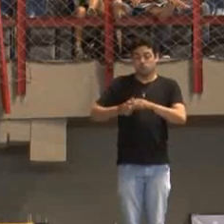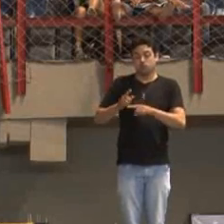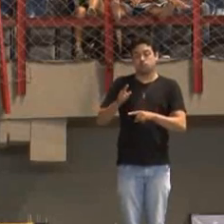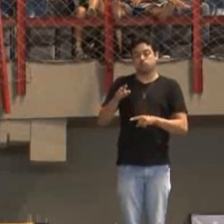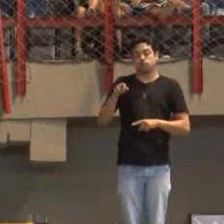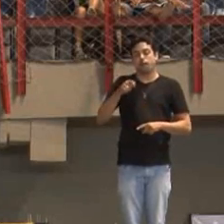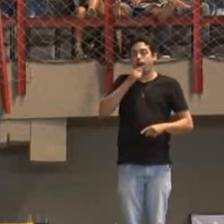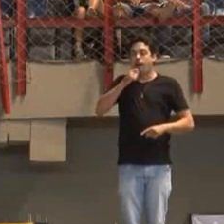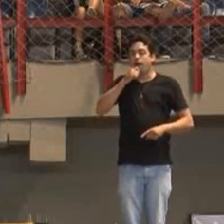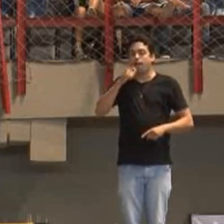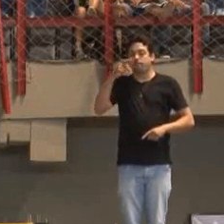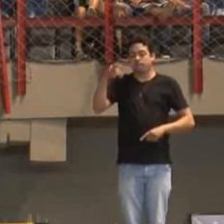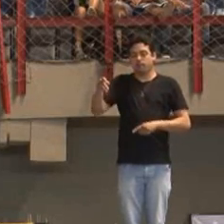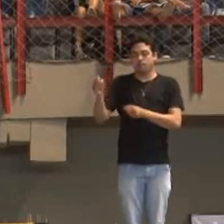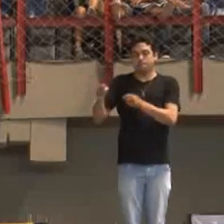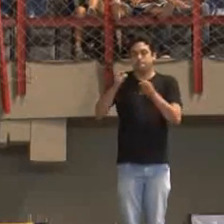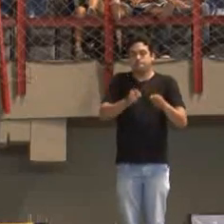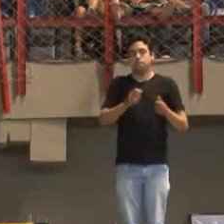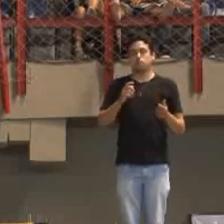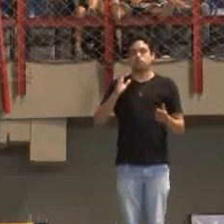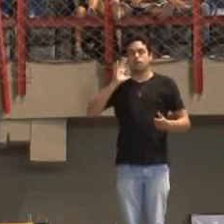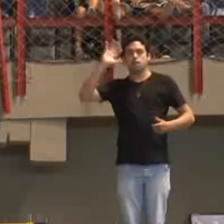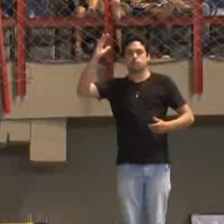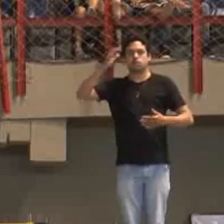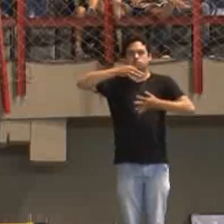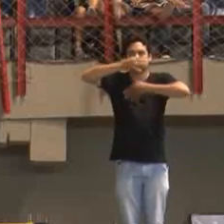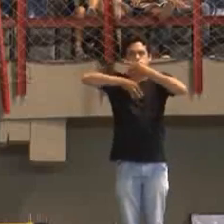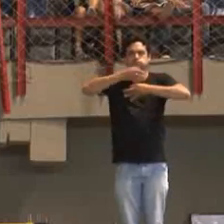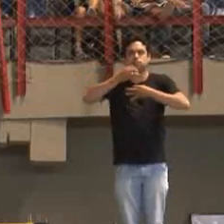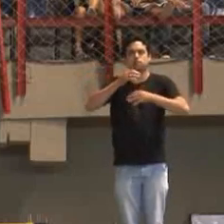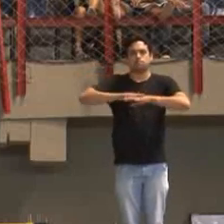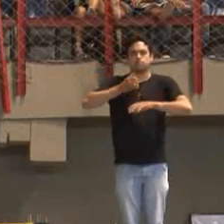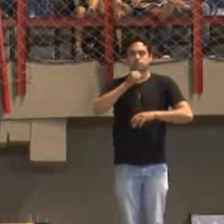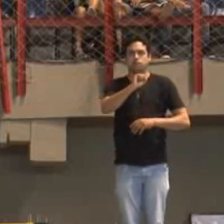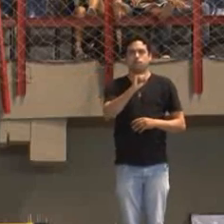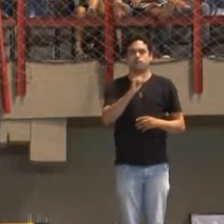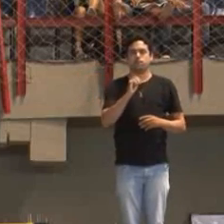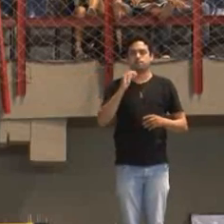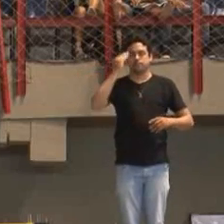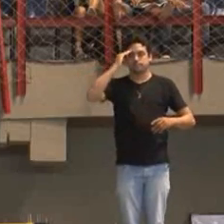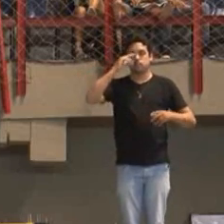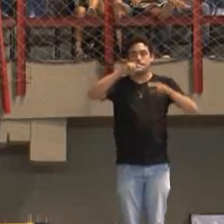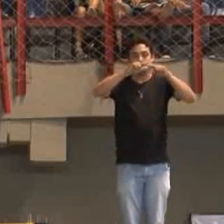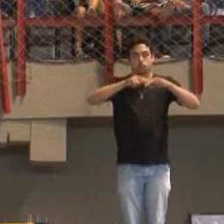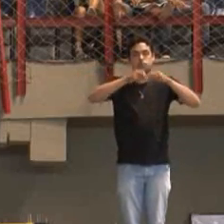porque ainda não tem o poder de decisão, de defesa.